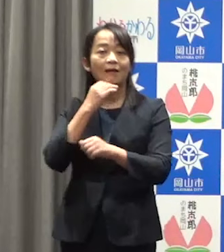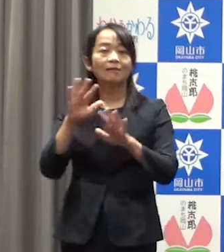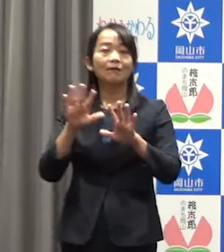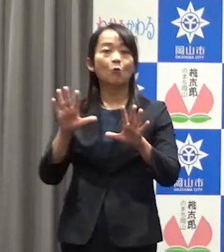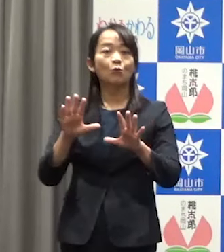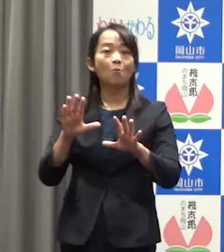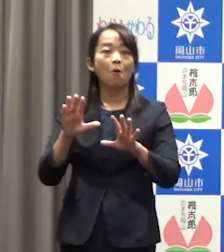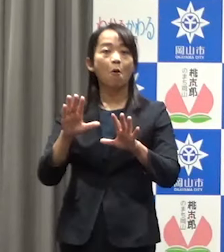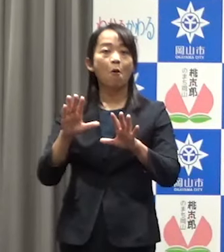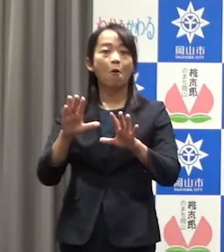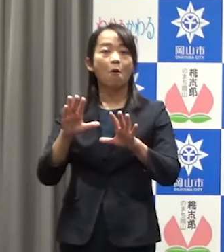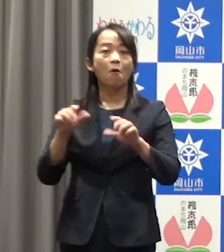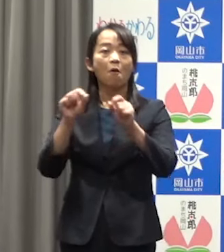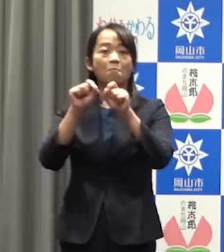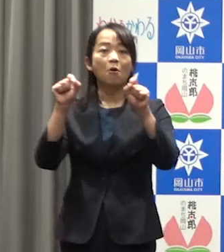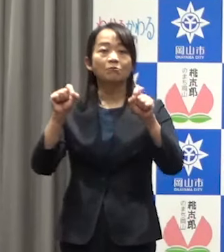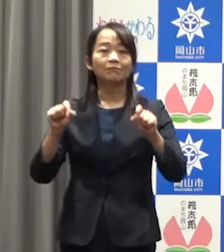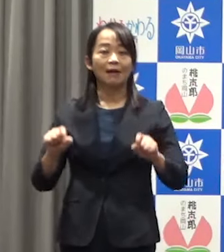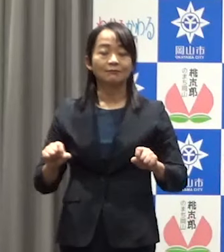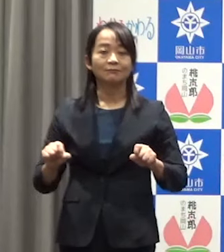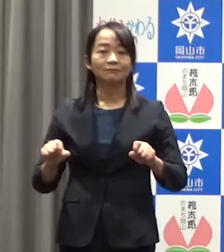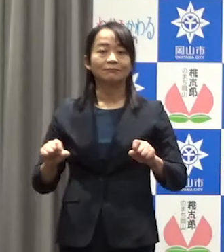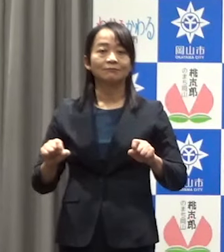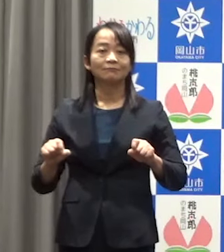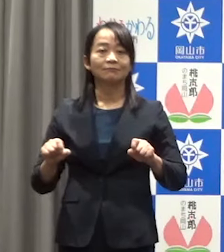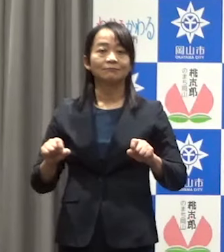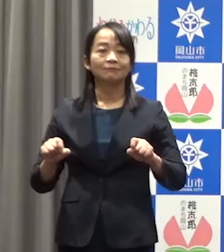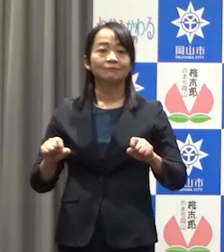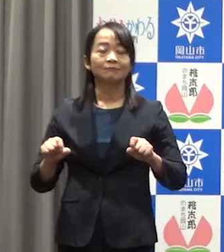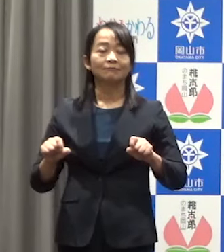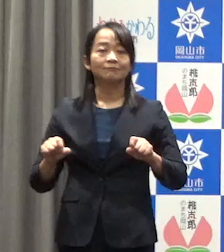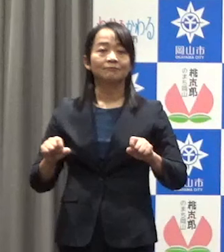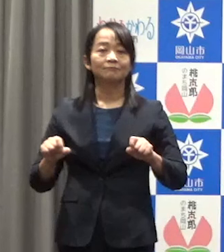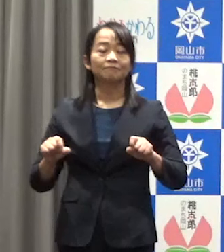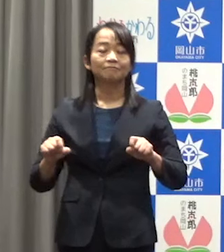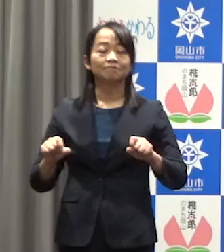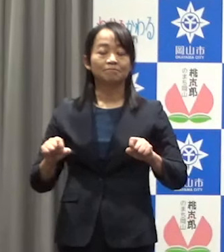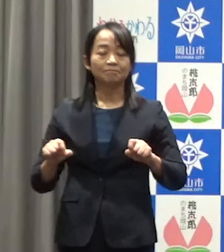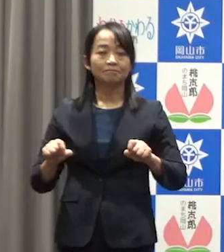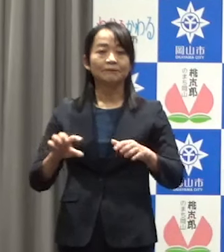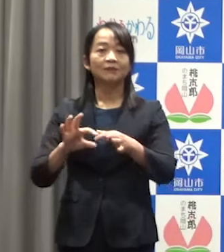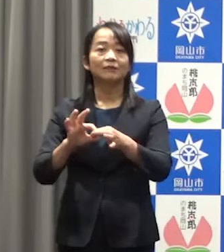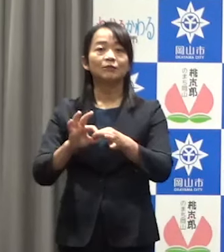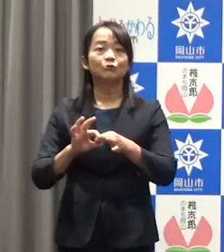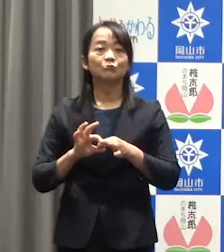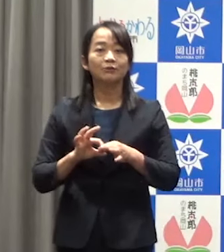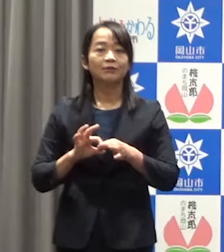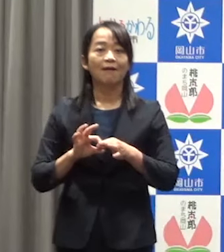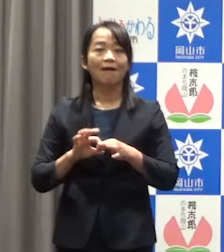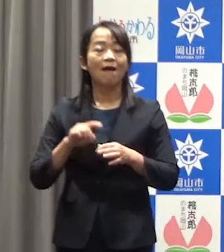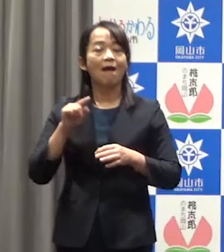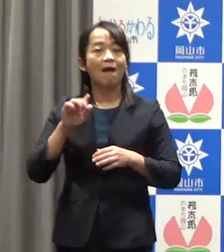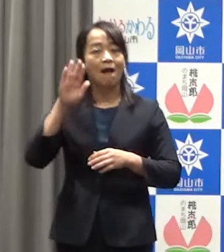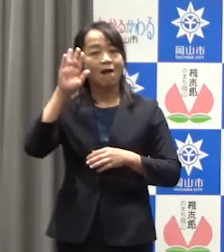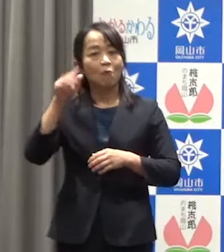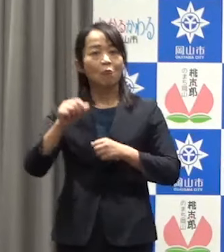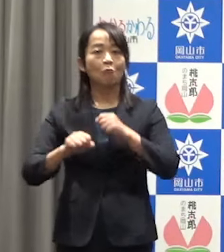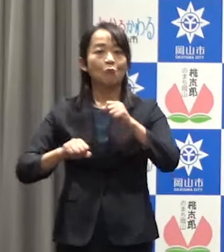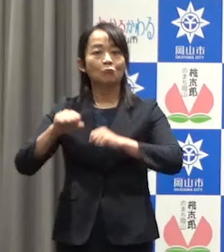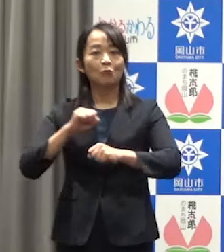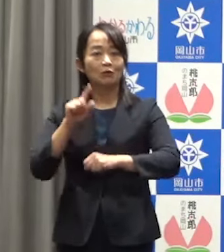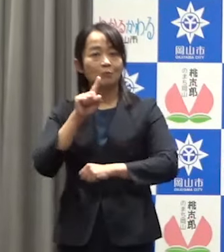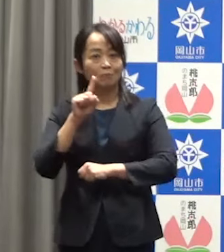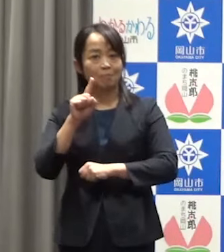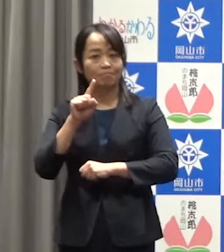待機児童の問題、ずっと過去2番目になったということもあったと思うんですけども、どのように取り組まれたいと思っていますか。 です